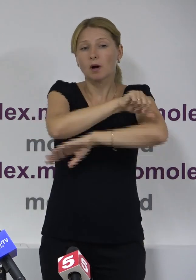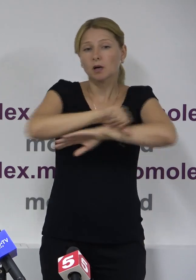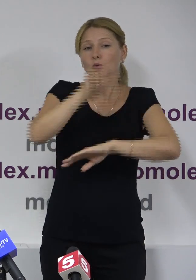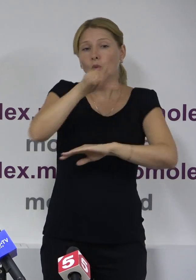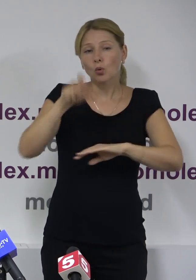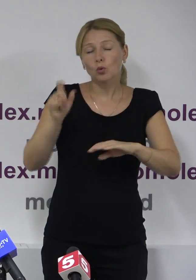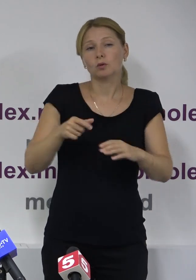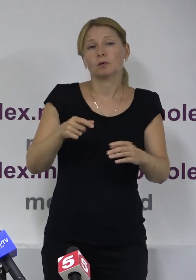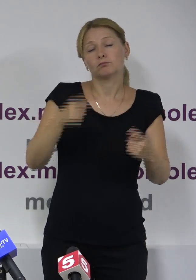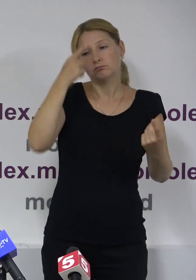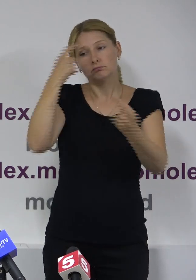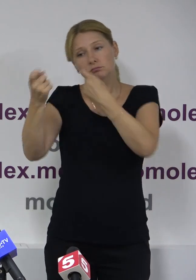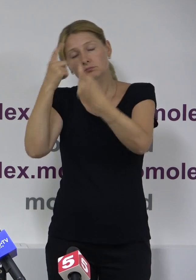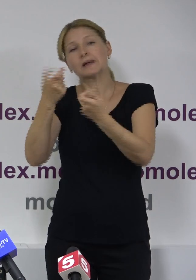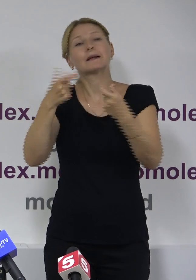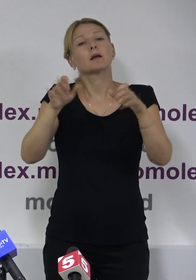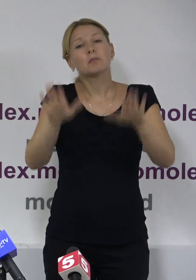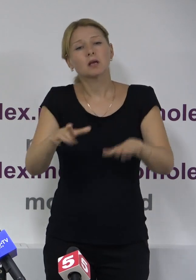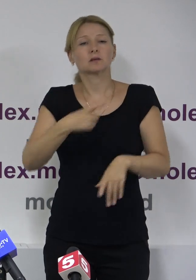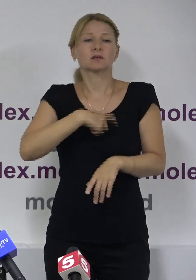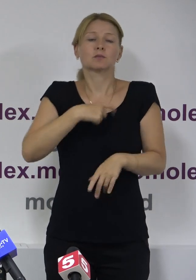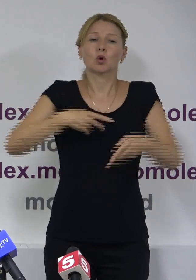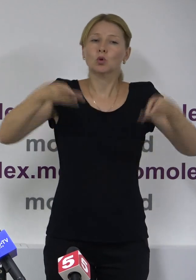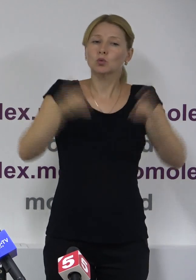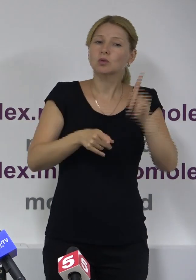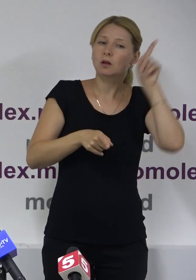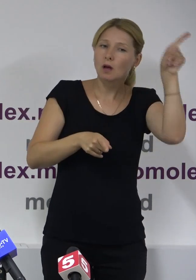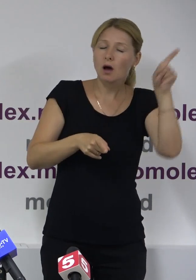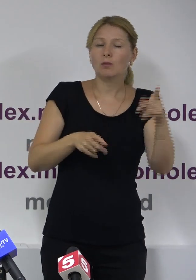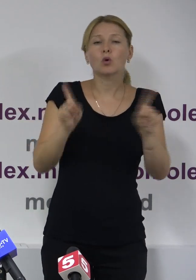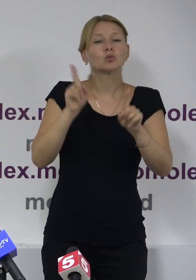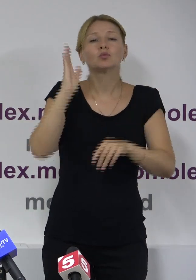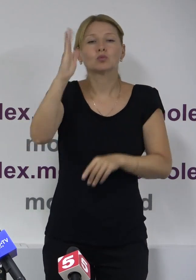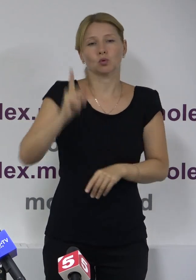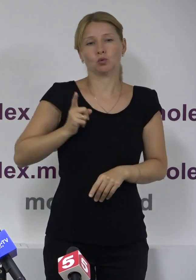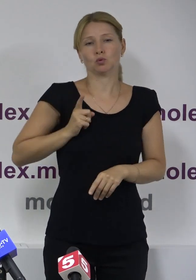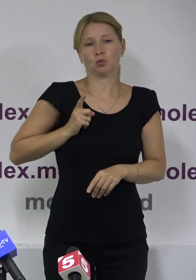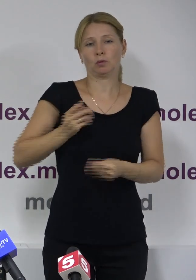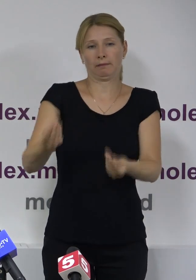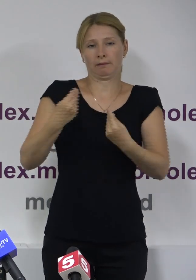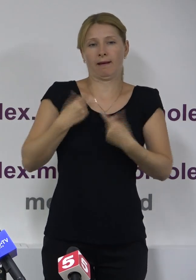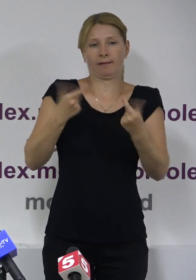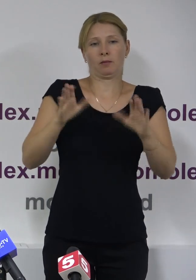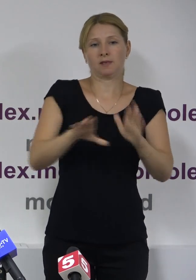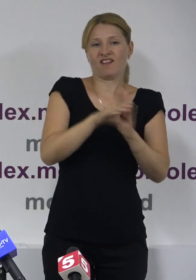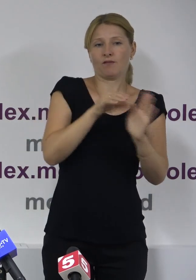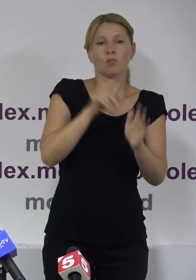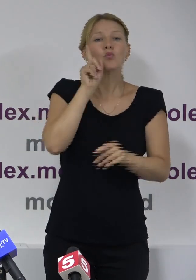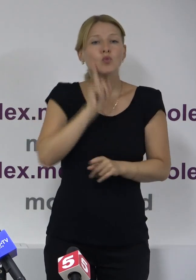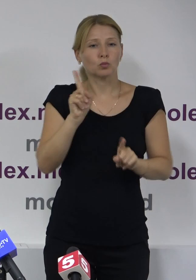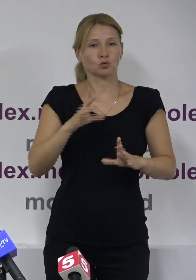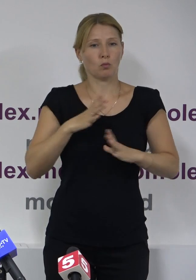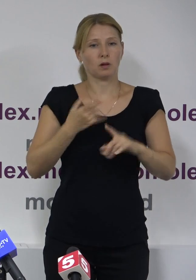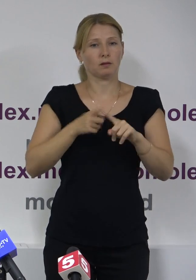comunica despre necesitățile lor, despre așteptările lor în acest sens. De asemenea, am